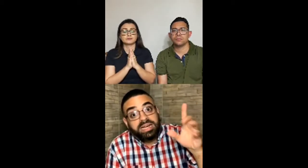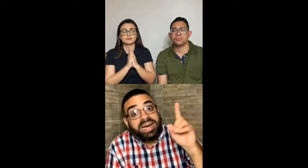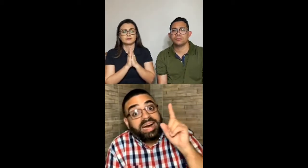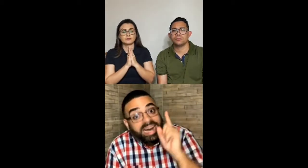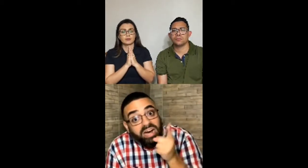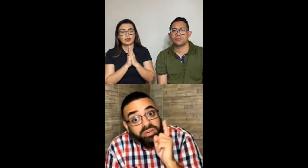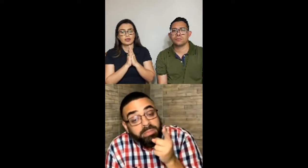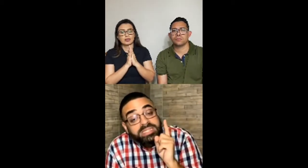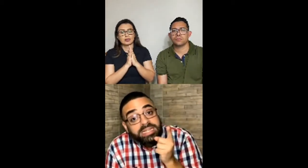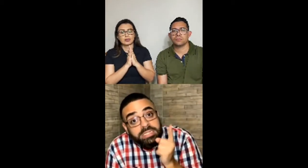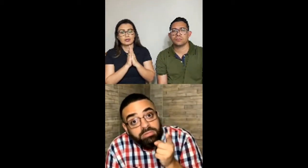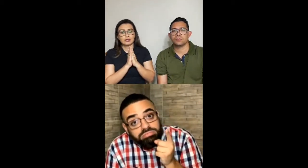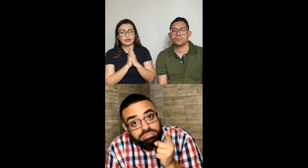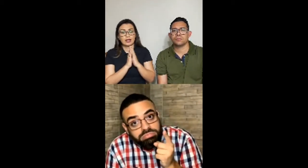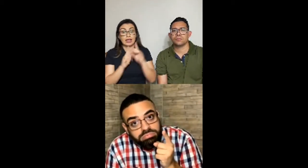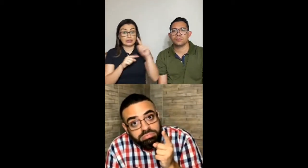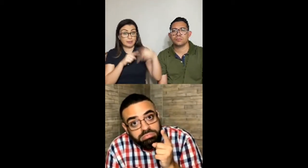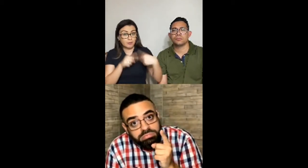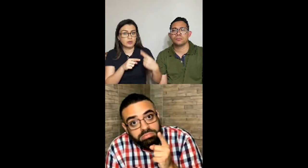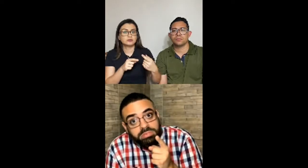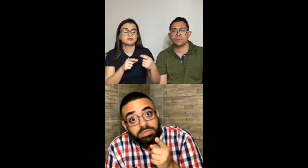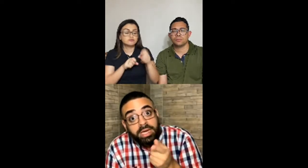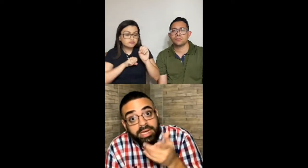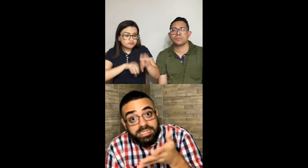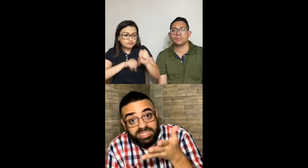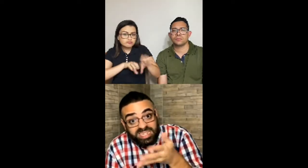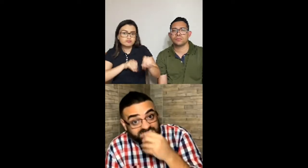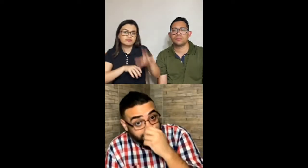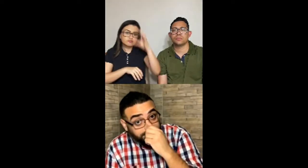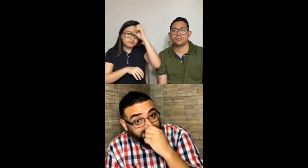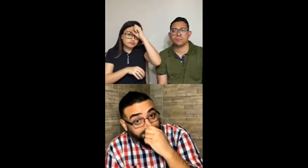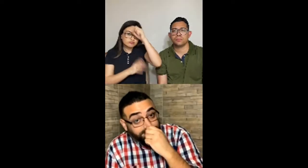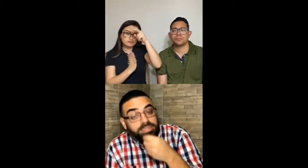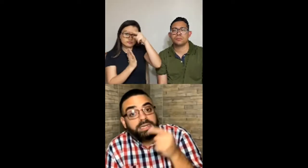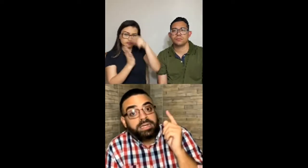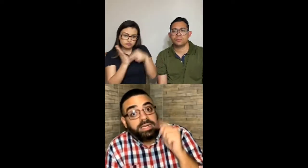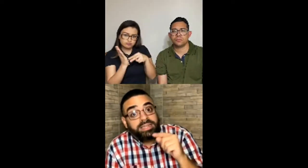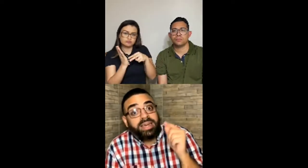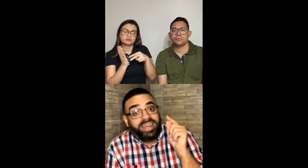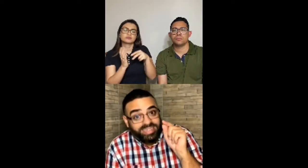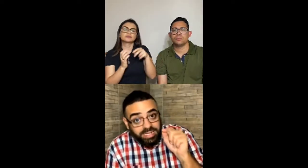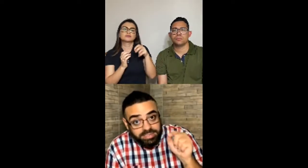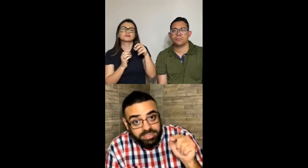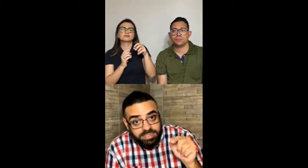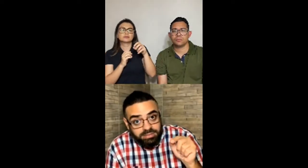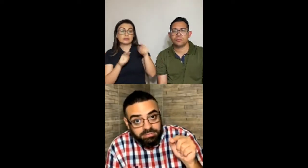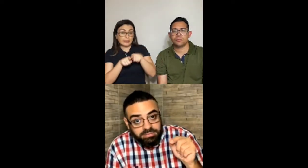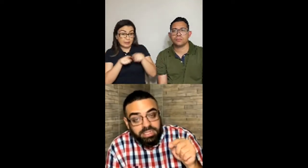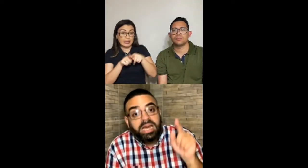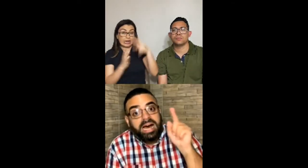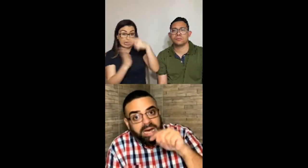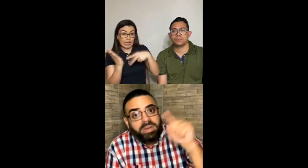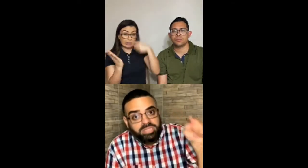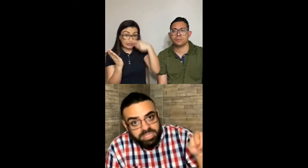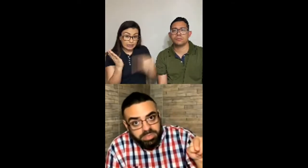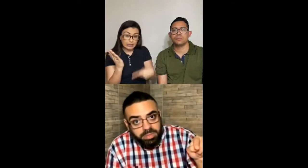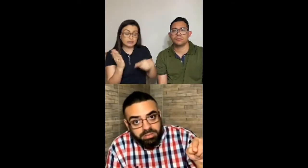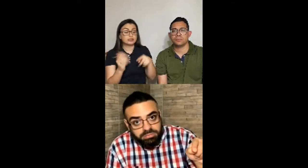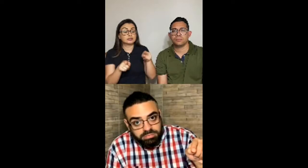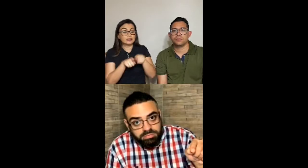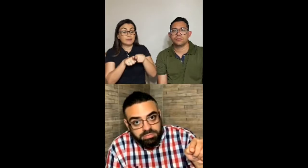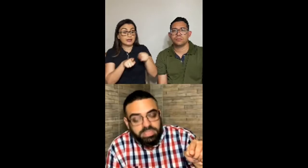oração e depois já tinha alfabetização em